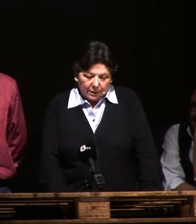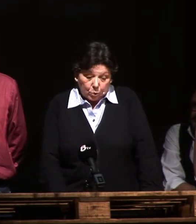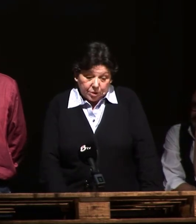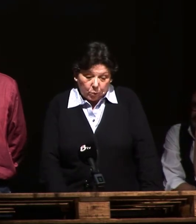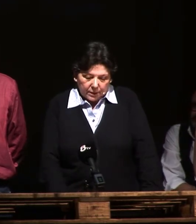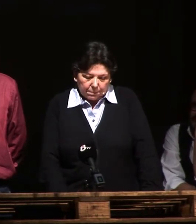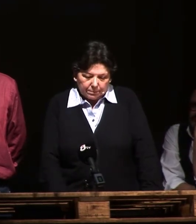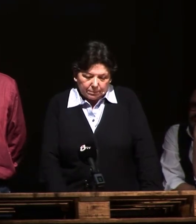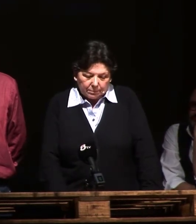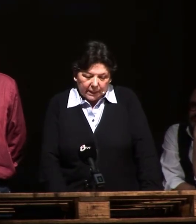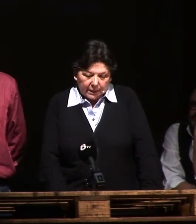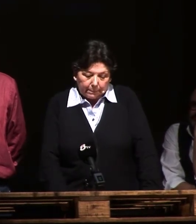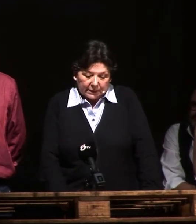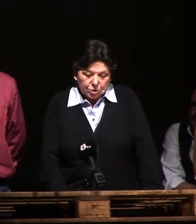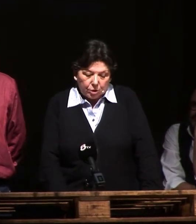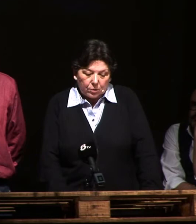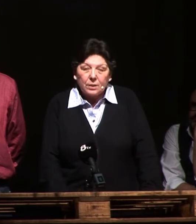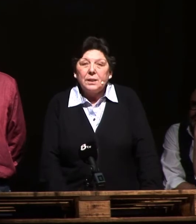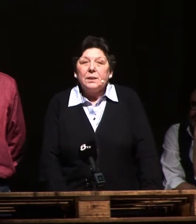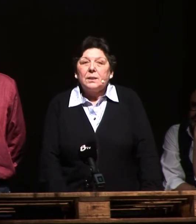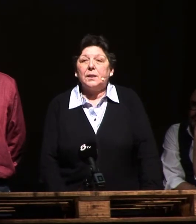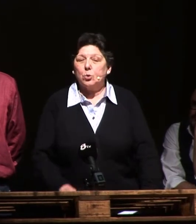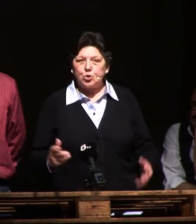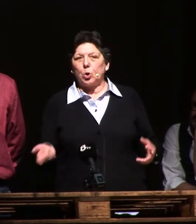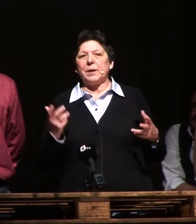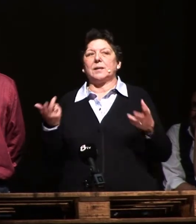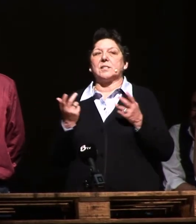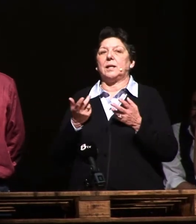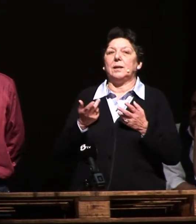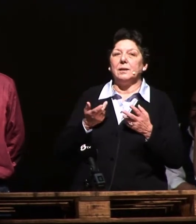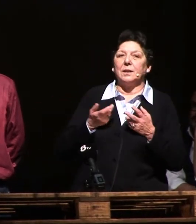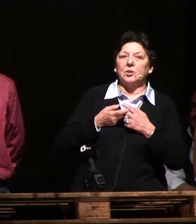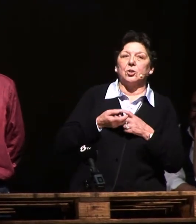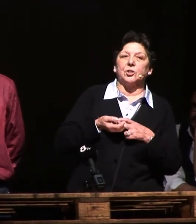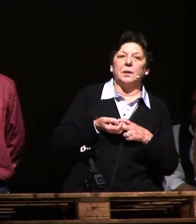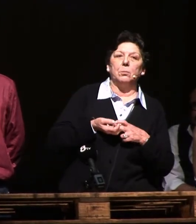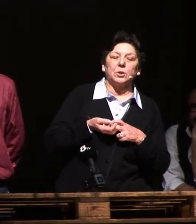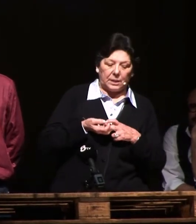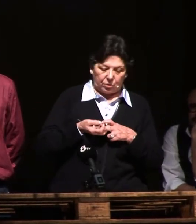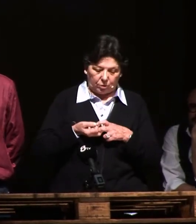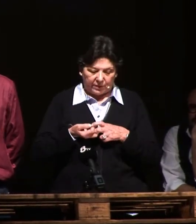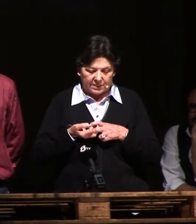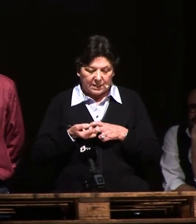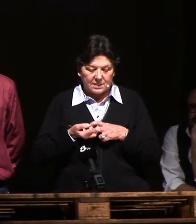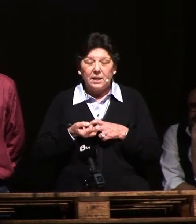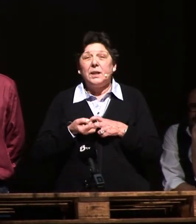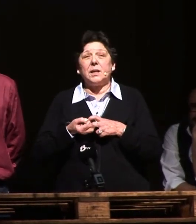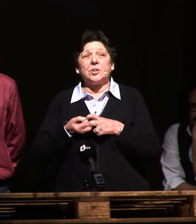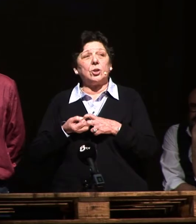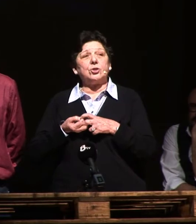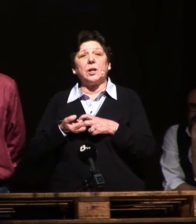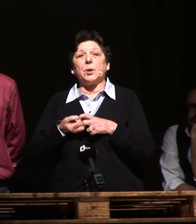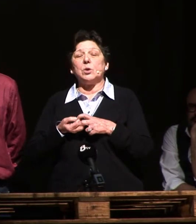la crida constituent té la pretensió de que construïm aquest castell. A casa nostra tenim molta tradició de fer castells.